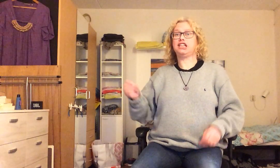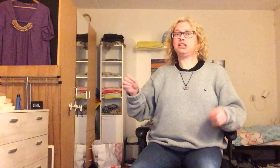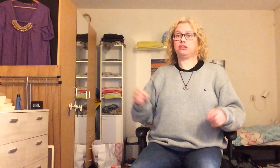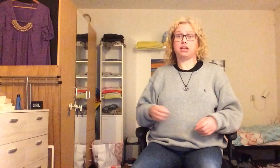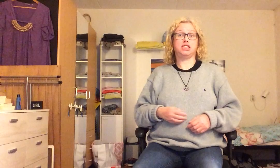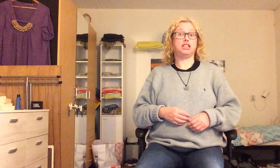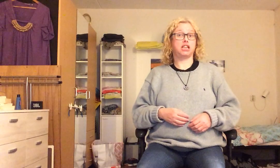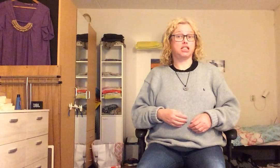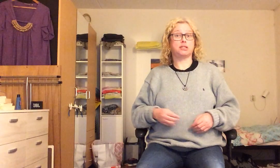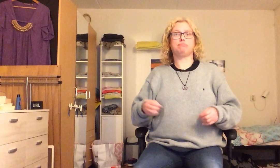All the riches,